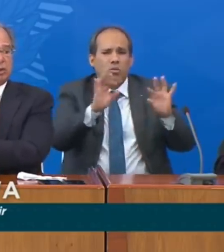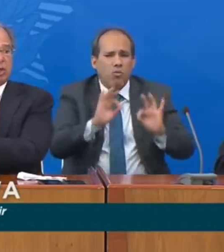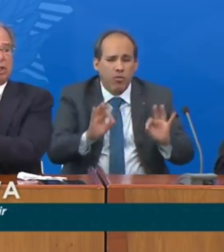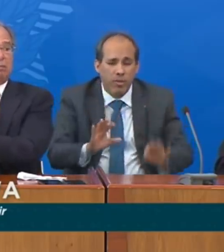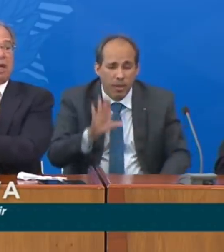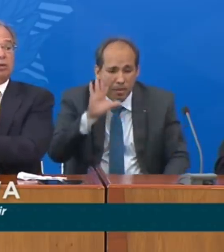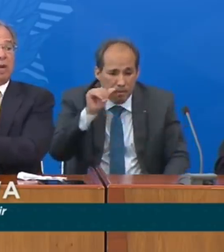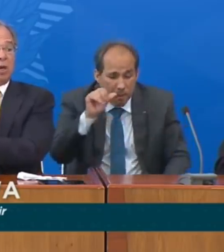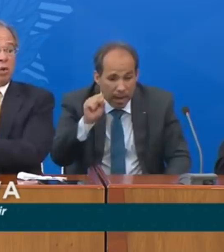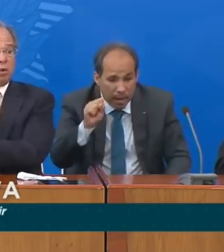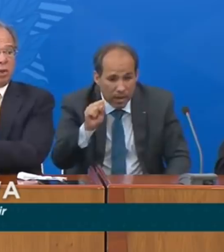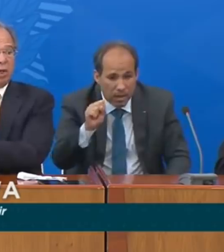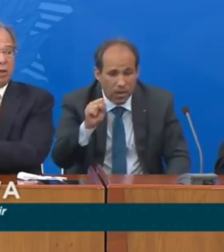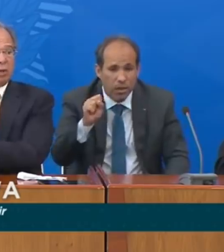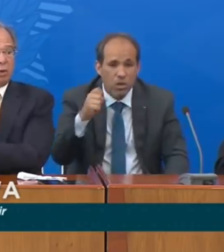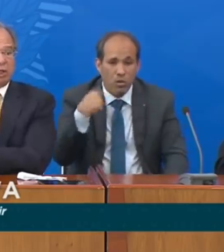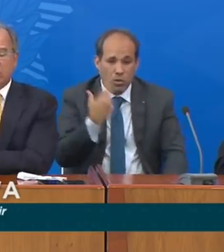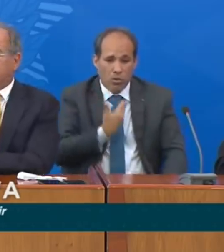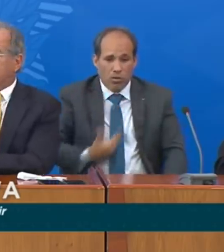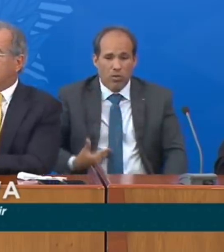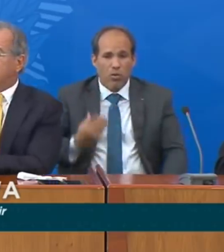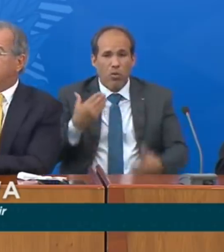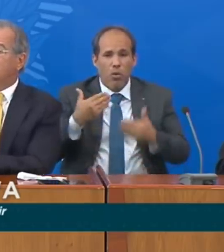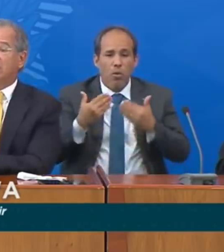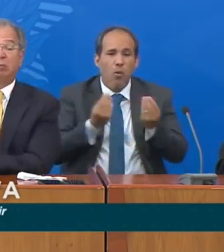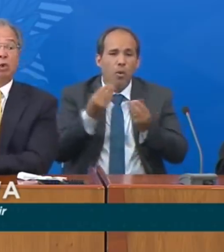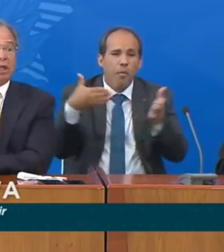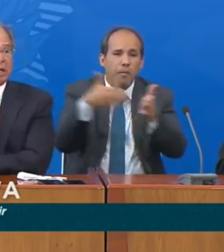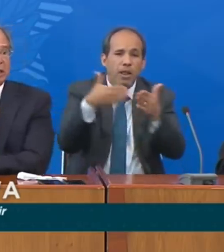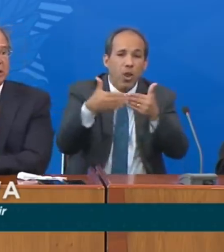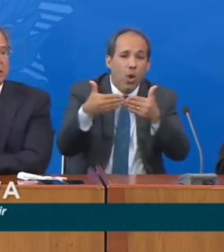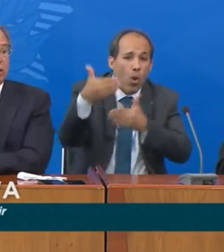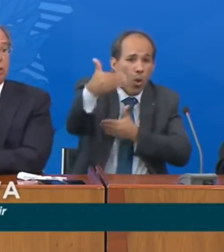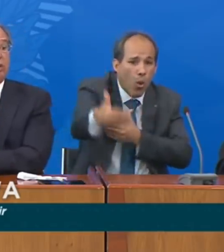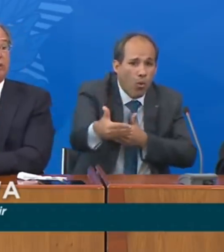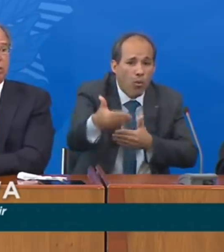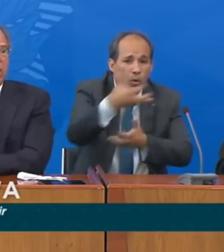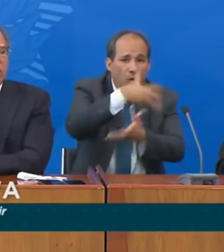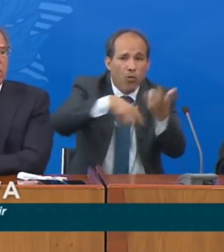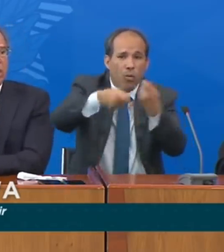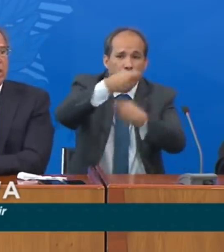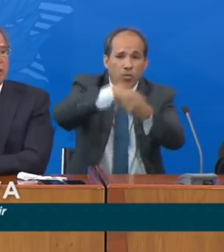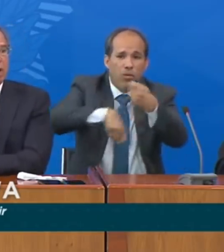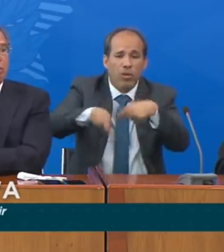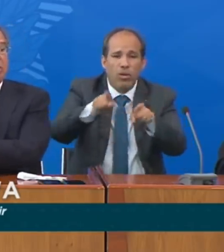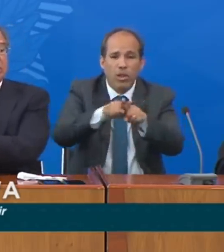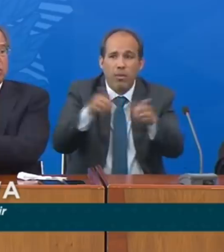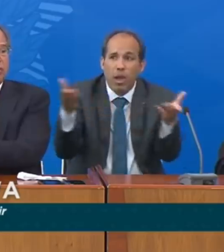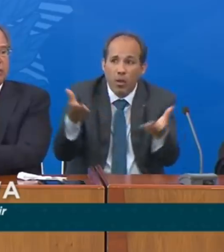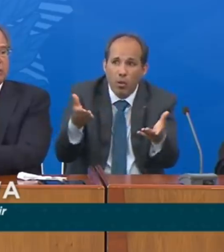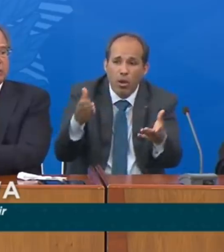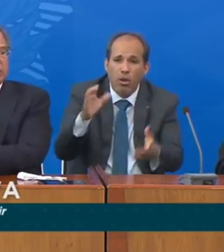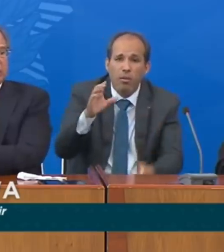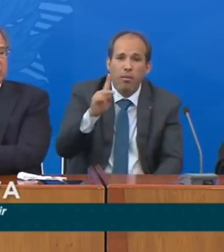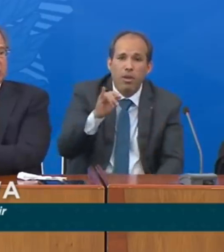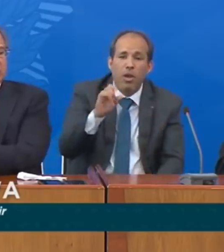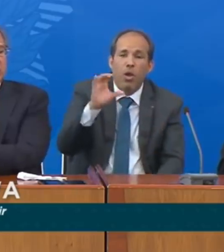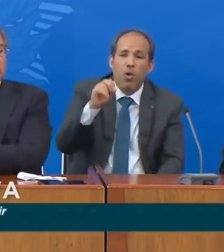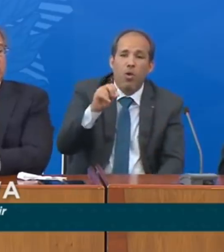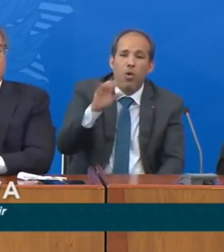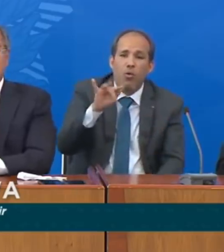atacando isso, só que em prazo mais longo. Porque quando a gente fala da reforma tributária e do IVA dual, é porque o